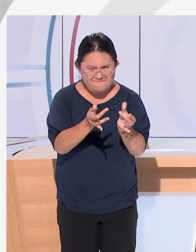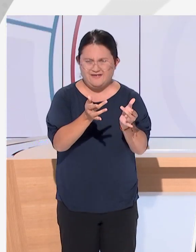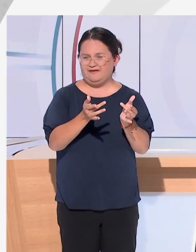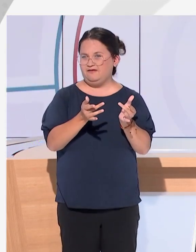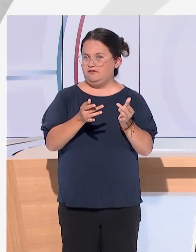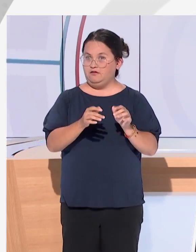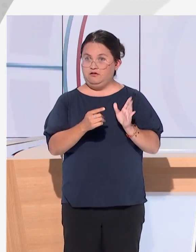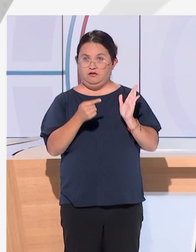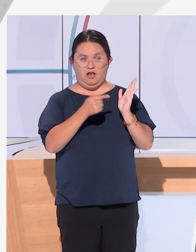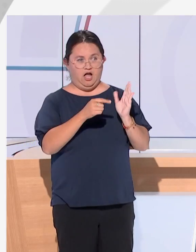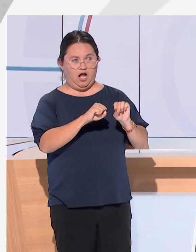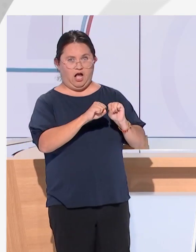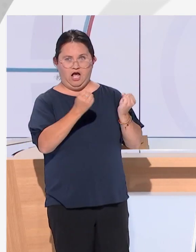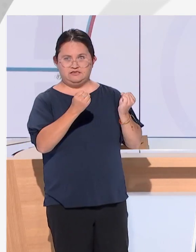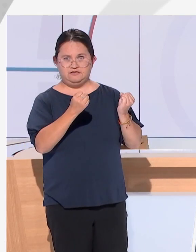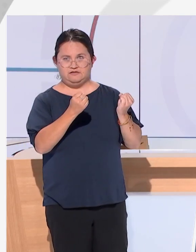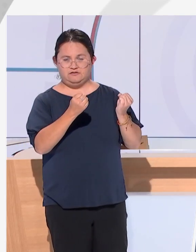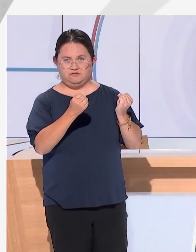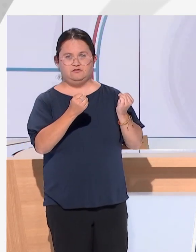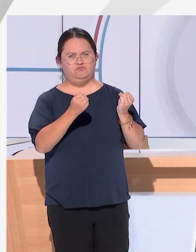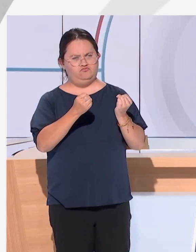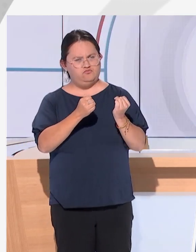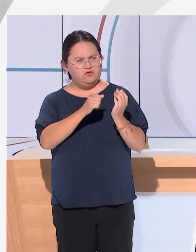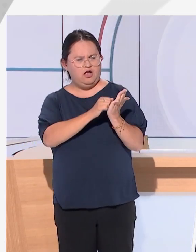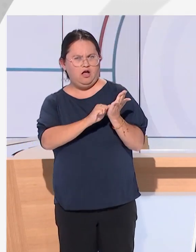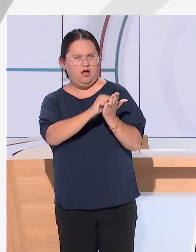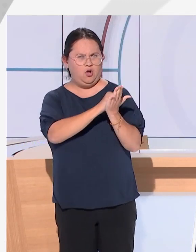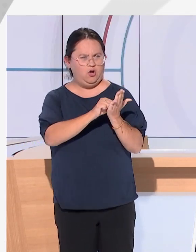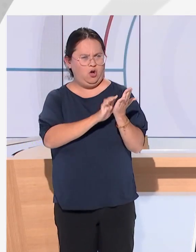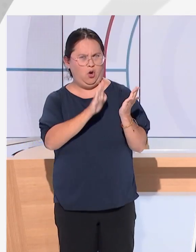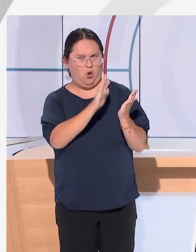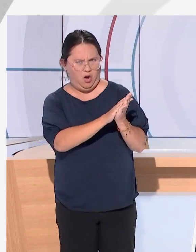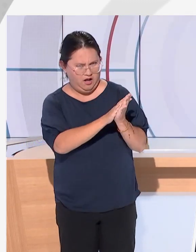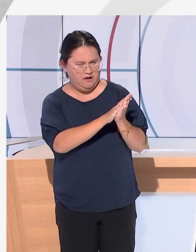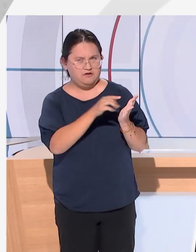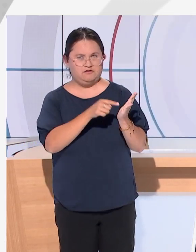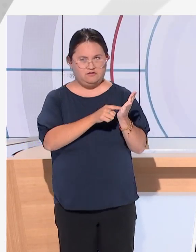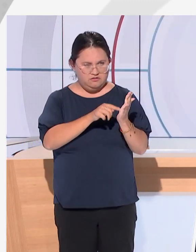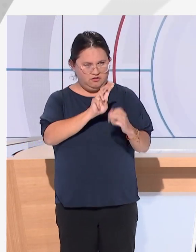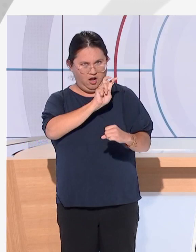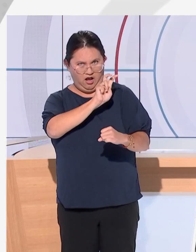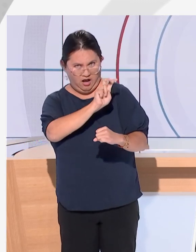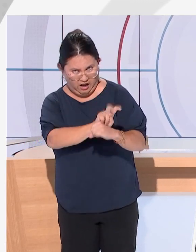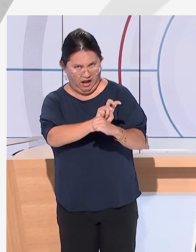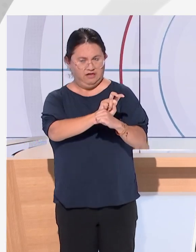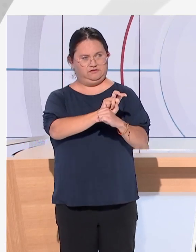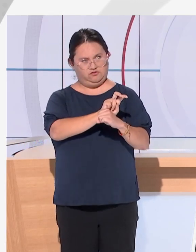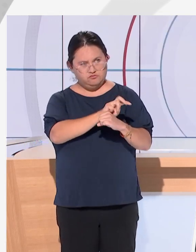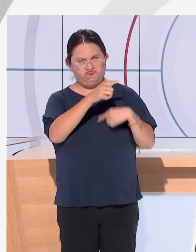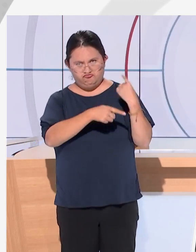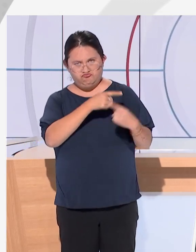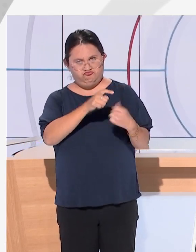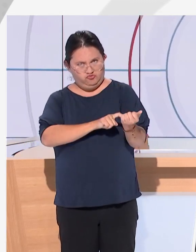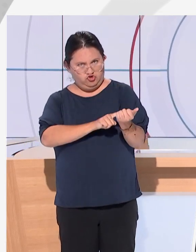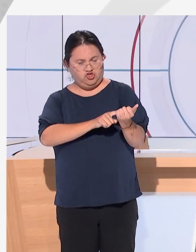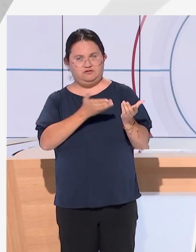a une casse ici, donc là on va faire un collage. Et comme ça, on garde la pièce d'origine. Et pour restaurer